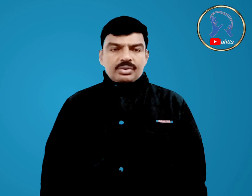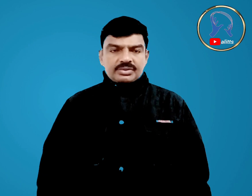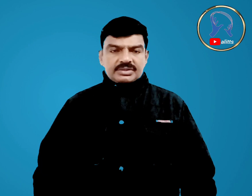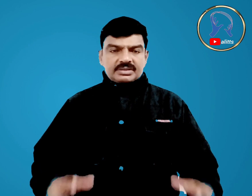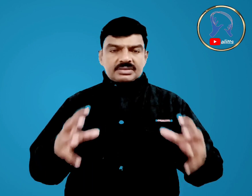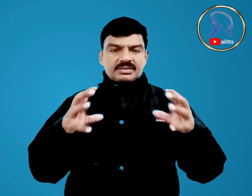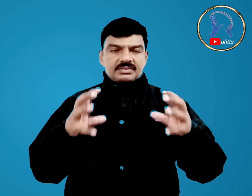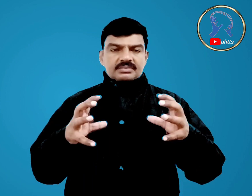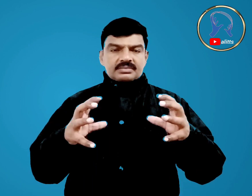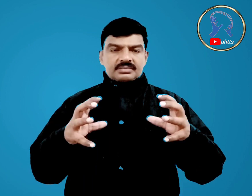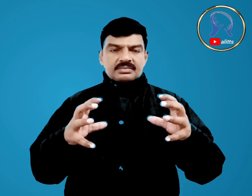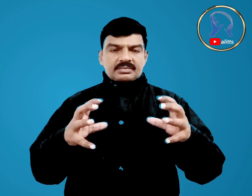ठोस